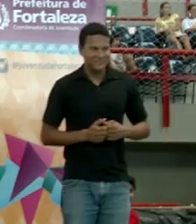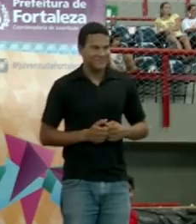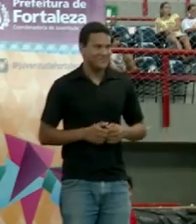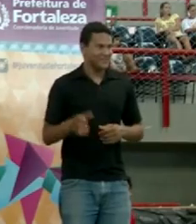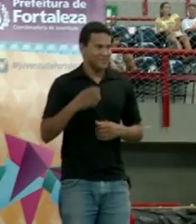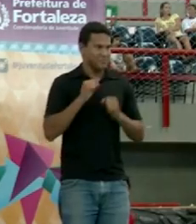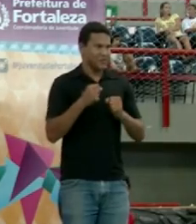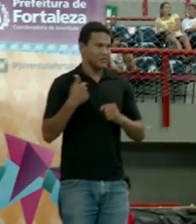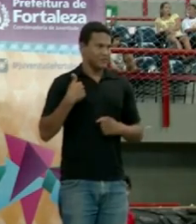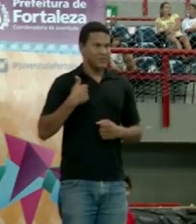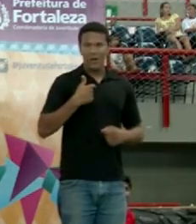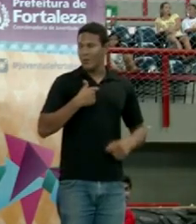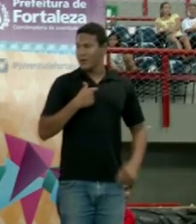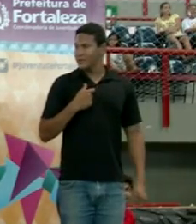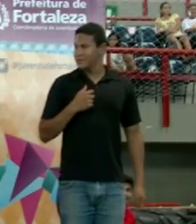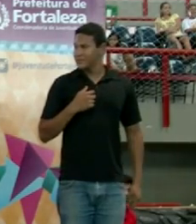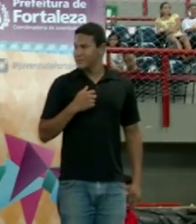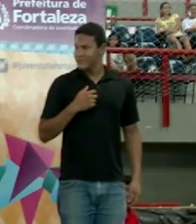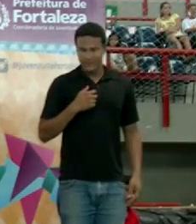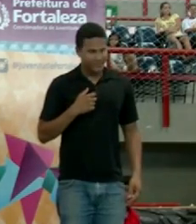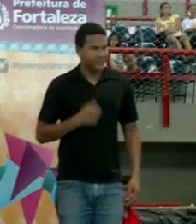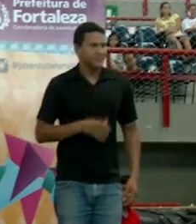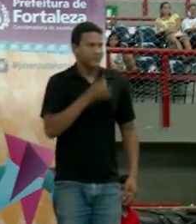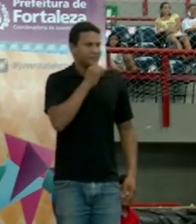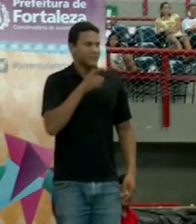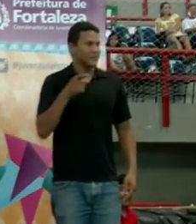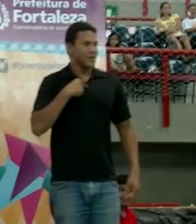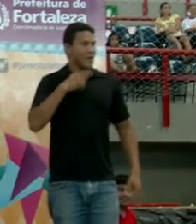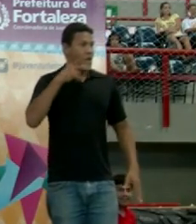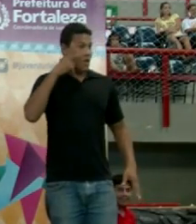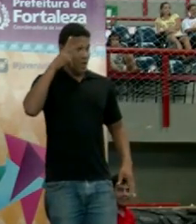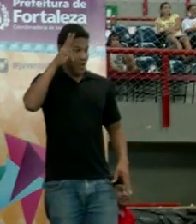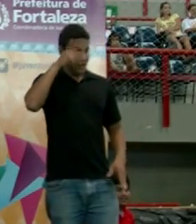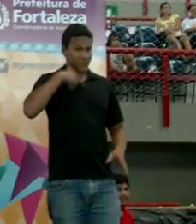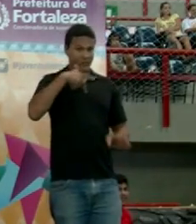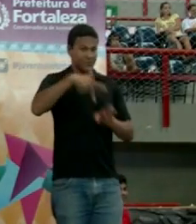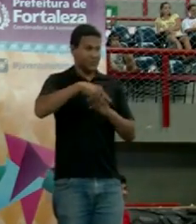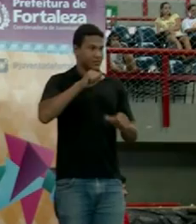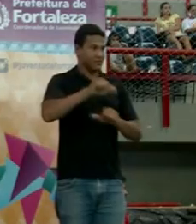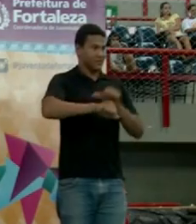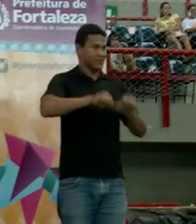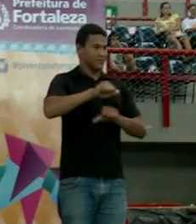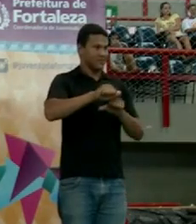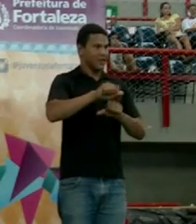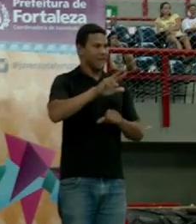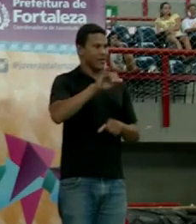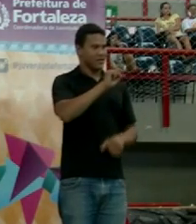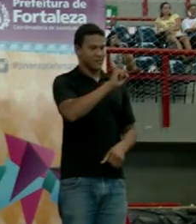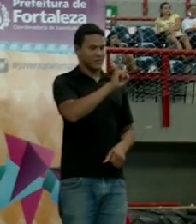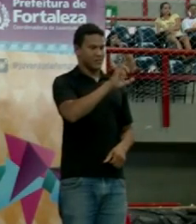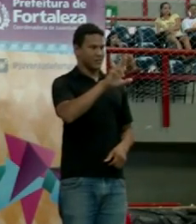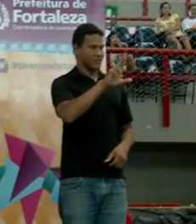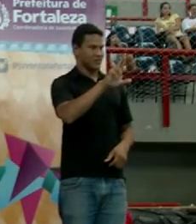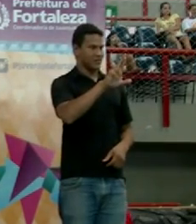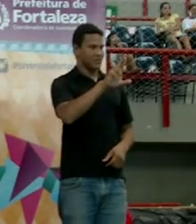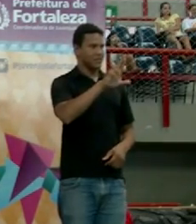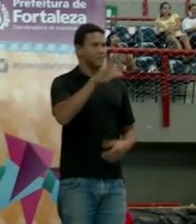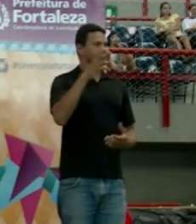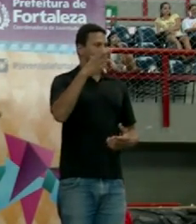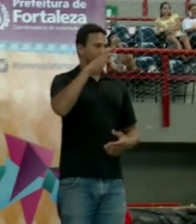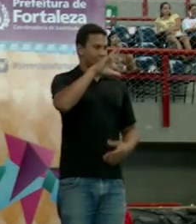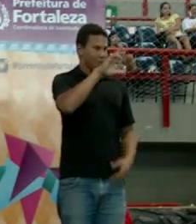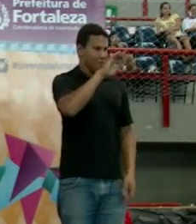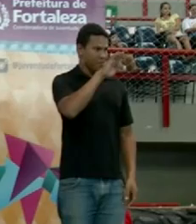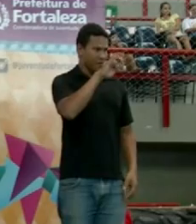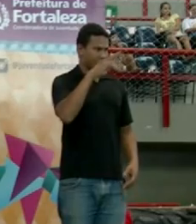vamos transformar este tijolo. Como é seu nome? Roberto será o cavaleiro. Sou Roberto. Tá certo? Então é